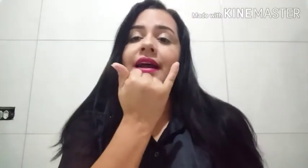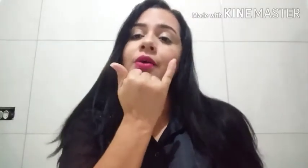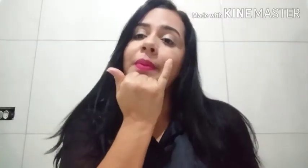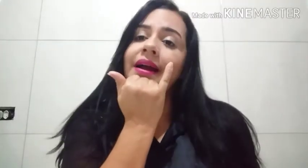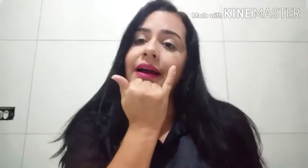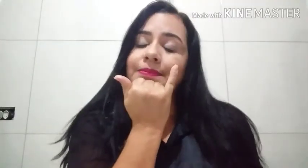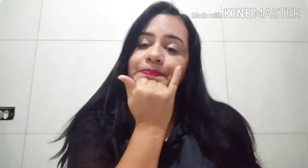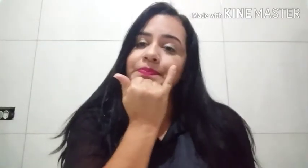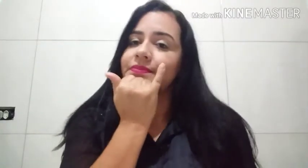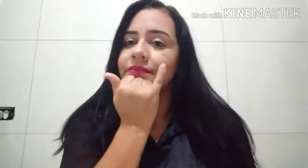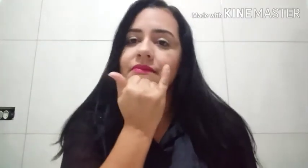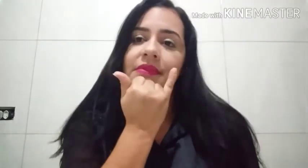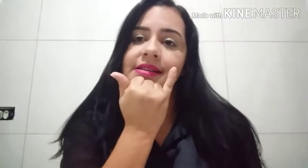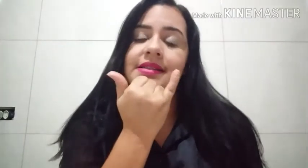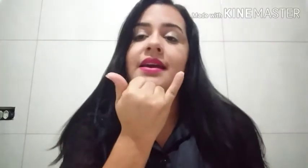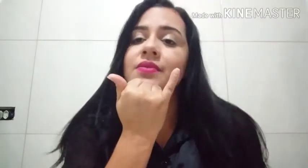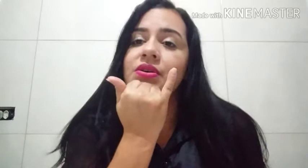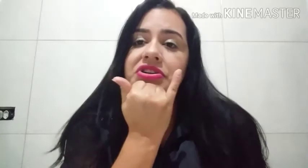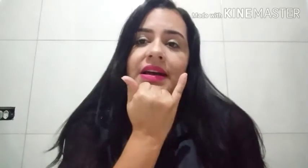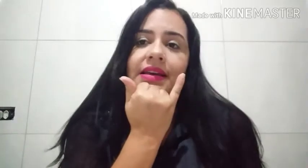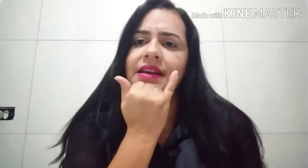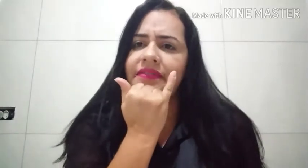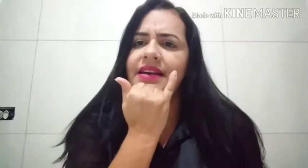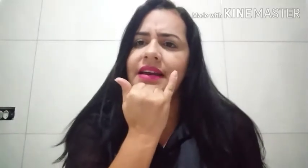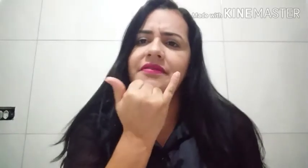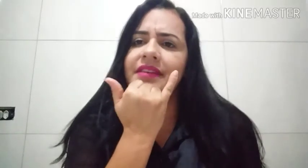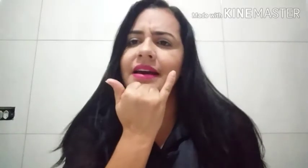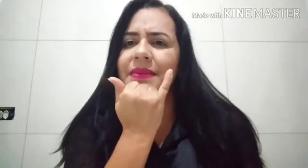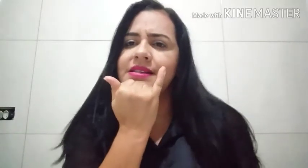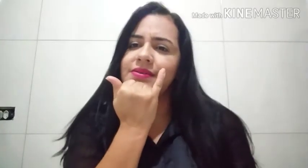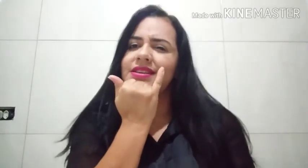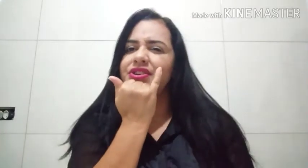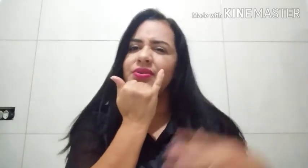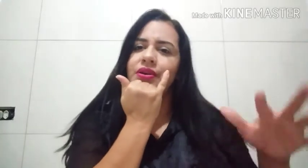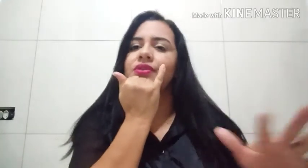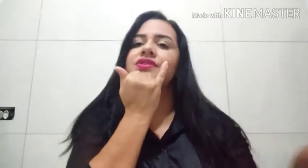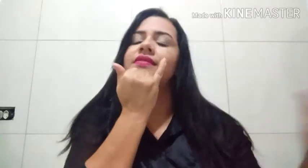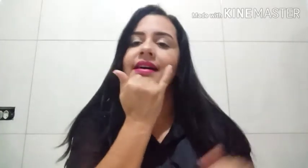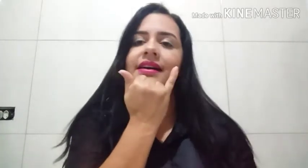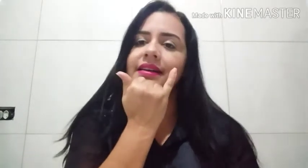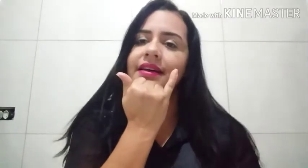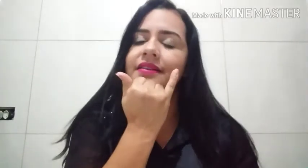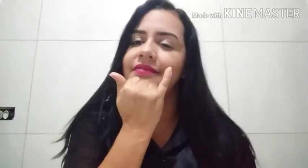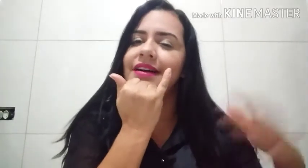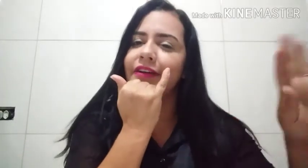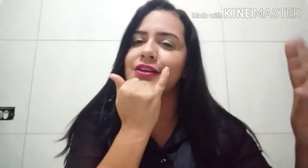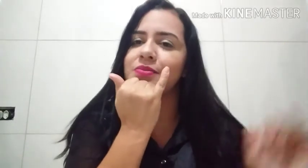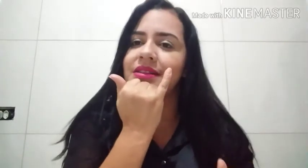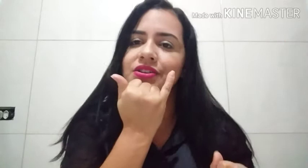para cá. Se eu encostar aqui, ele vai passar um sentido de longe? Vai, né? Vai ficar